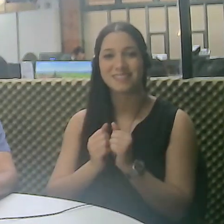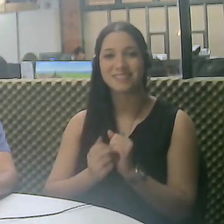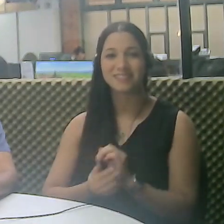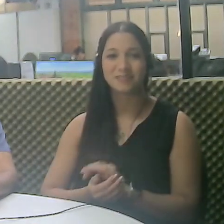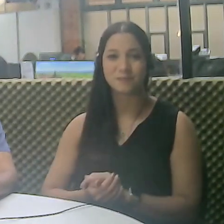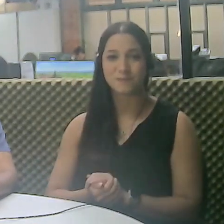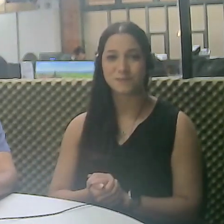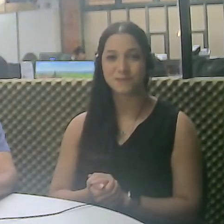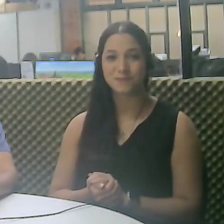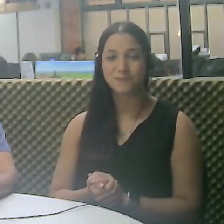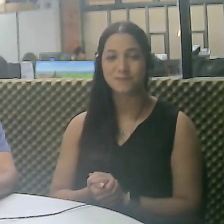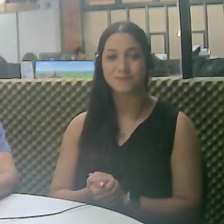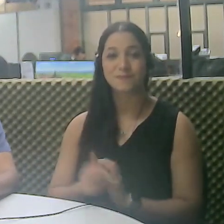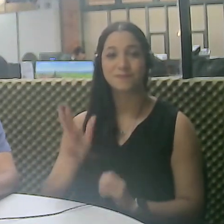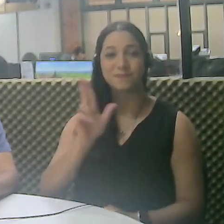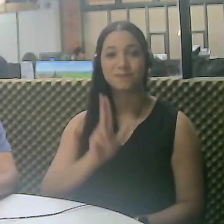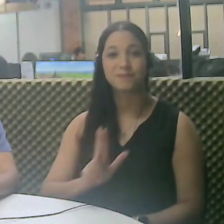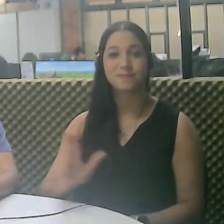gente!